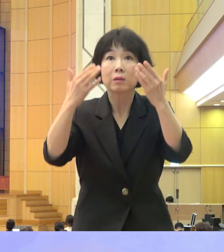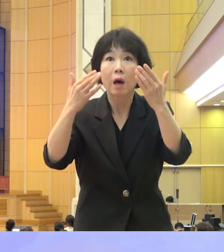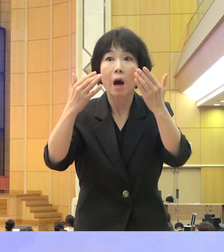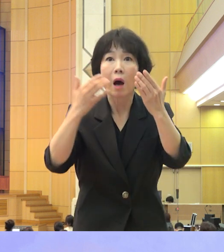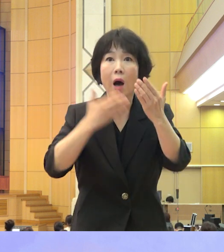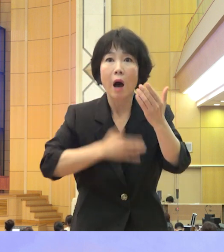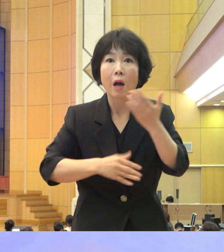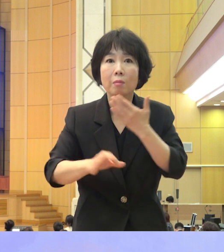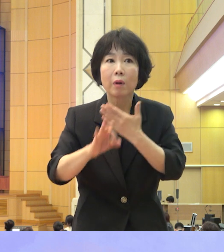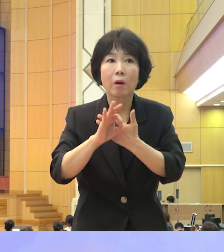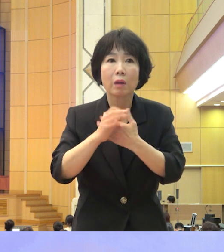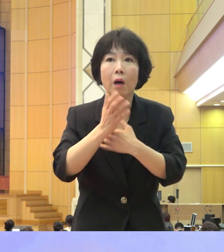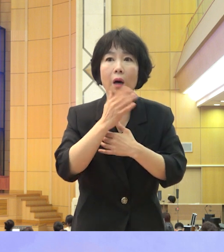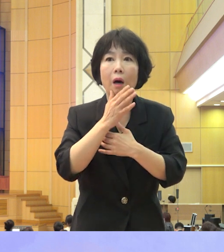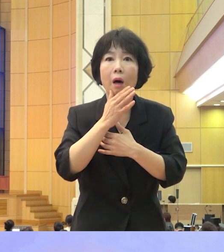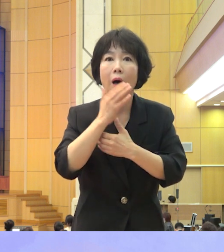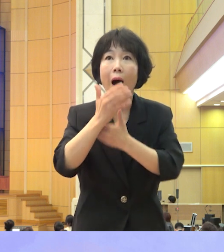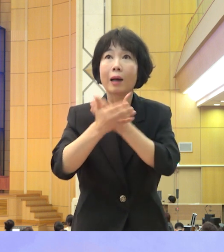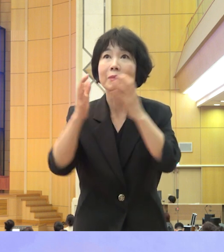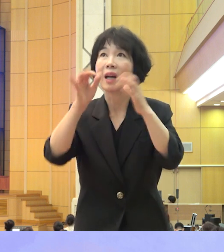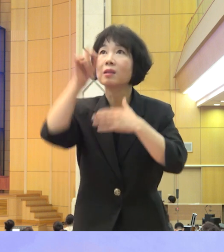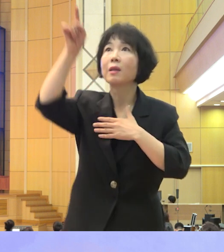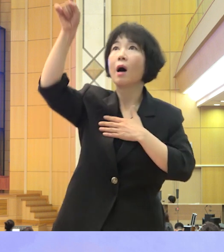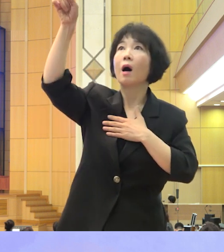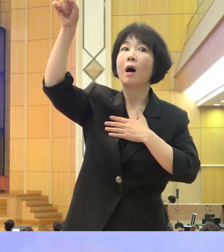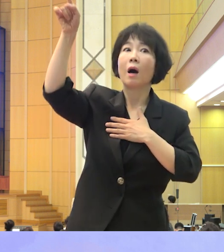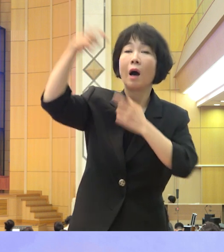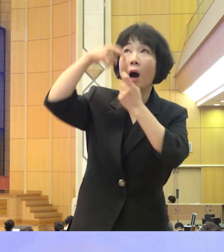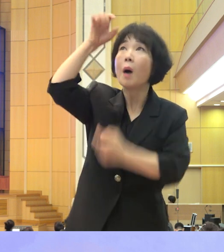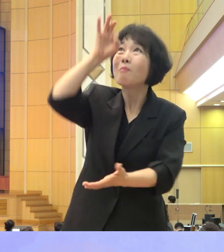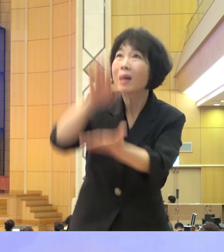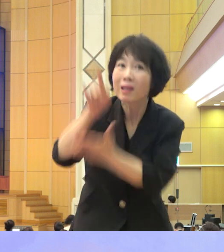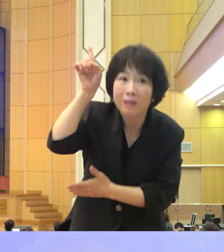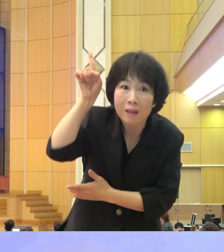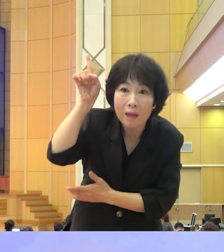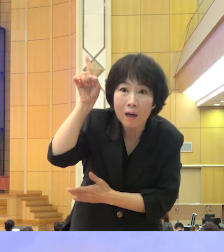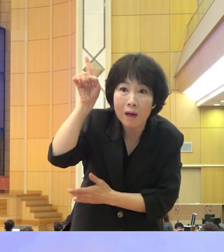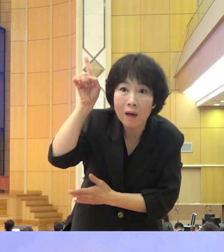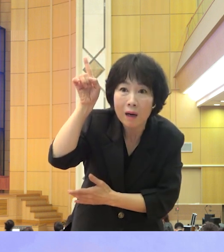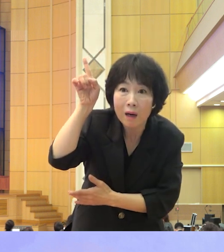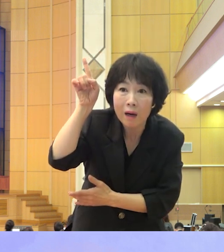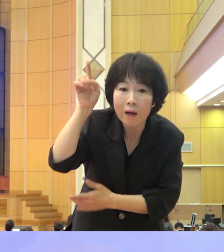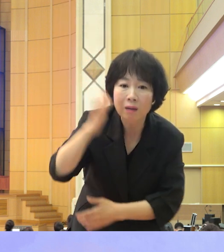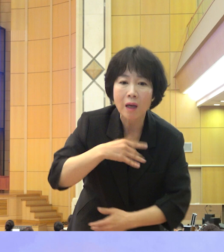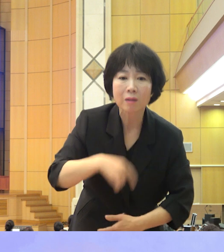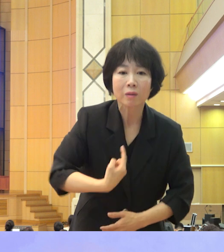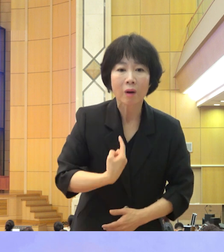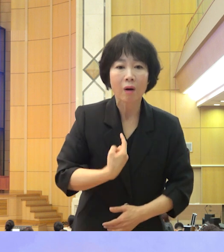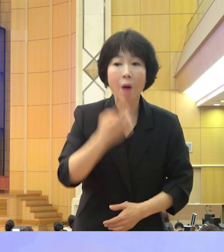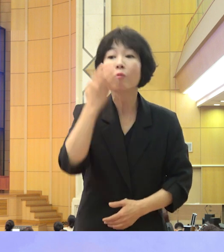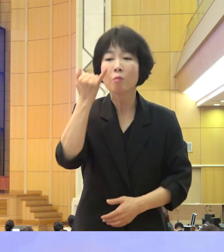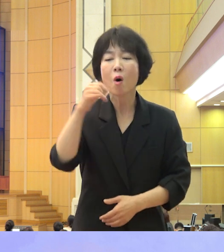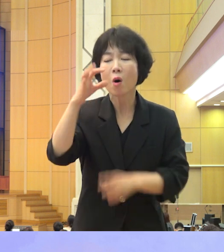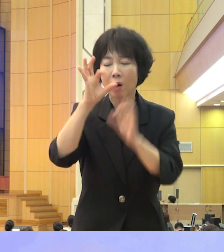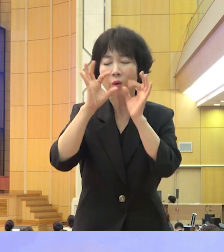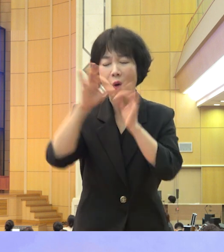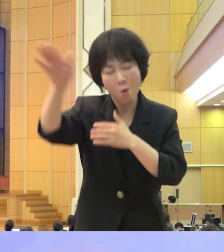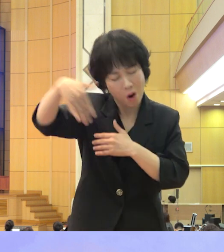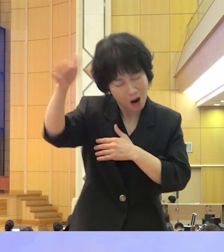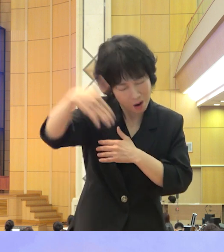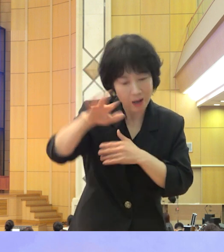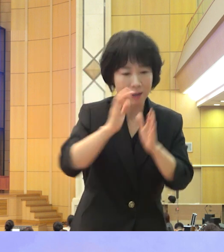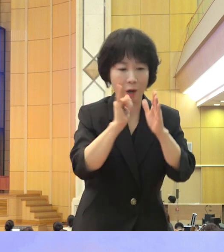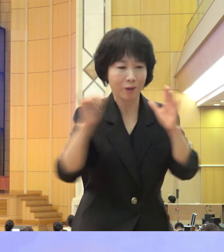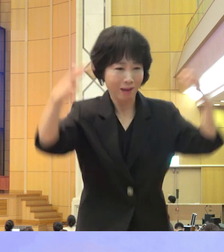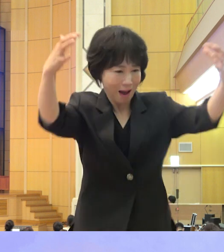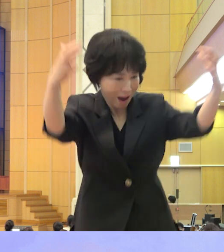나면 천국이 있다는 것도 몰랐다가 알고 나니까 자기 스스로 교회 나오게 되고 온